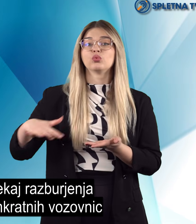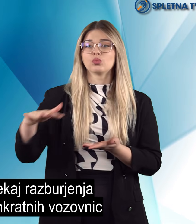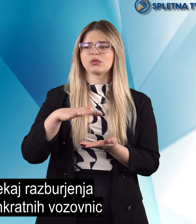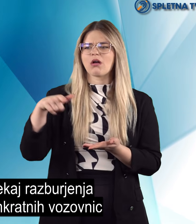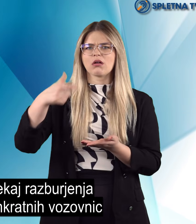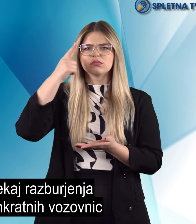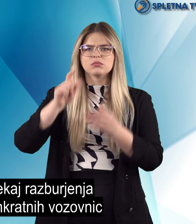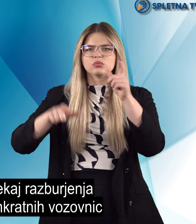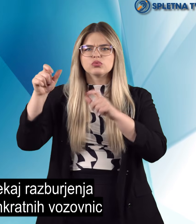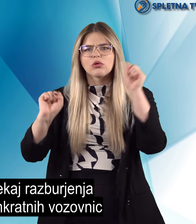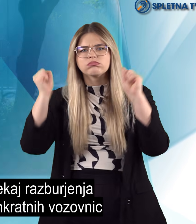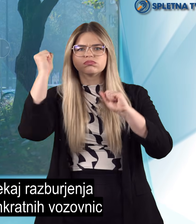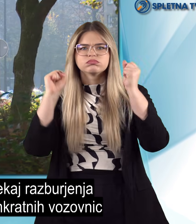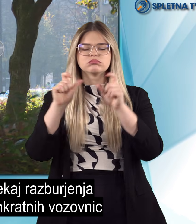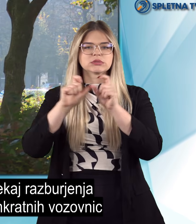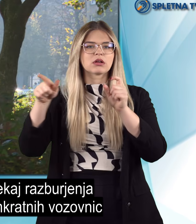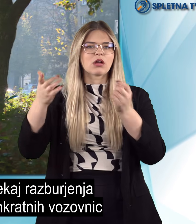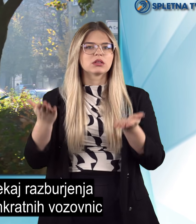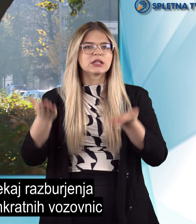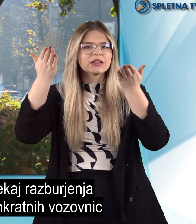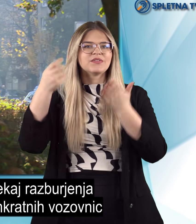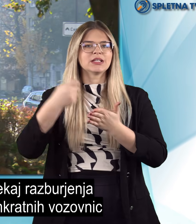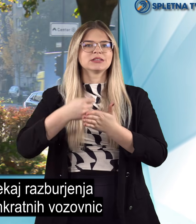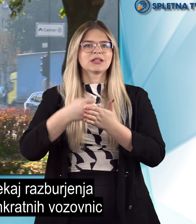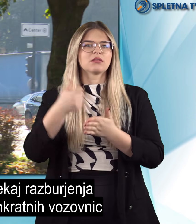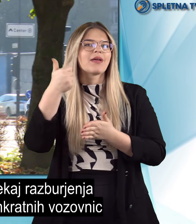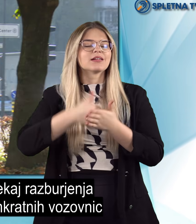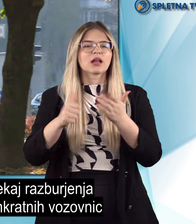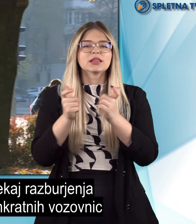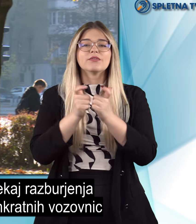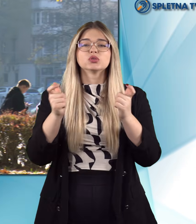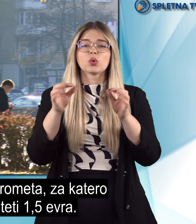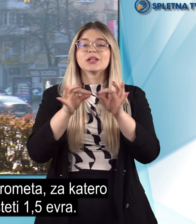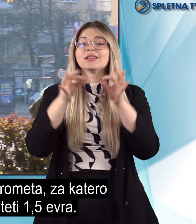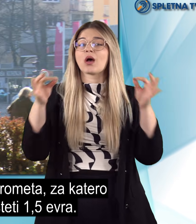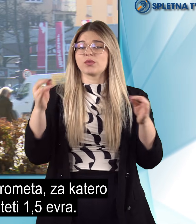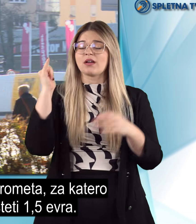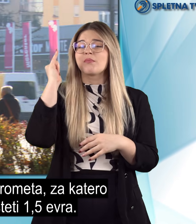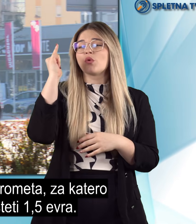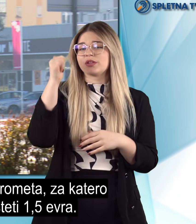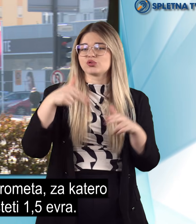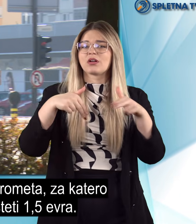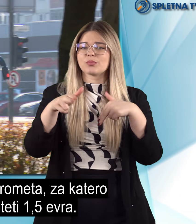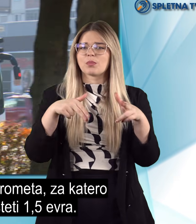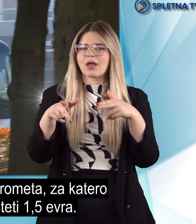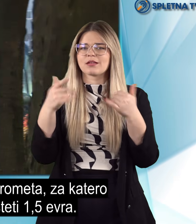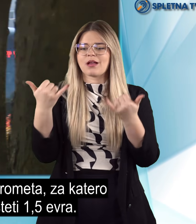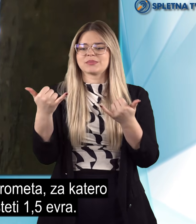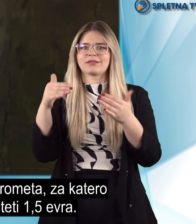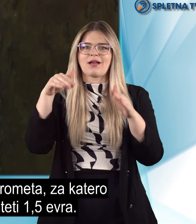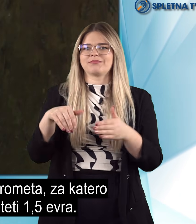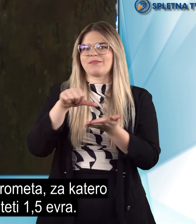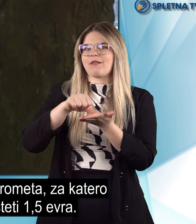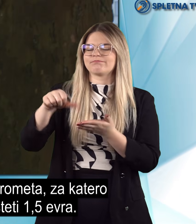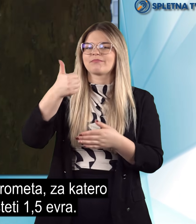V Ljubljani je kar nekaj razburjenja povzročil dvig cen enkratnih vozovnic javnega potniškega prometa, za katero